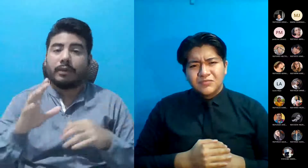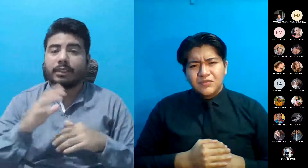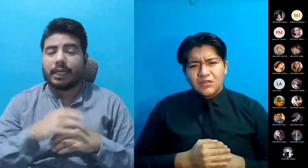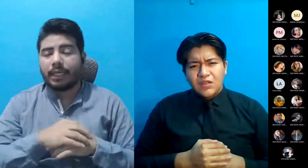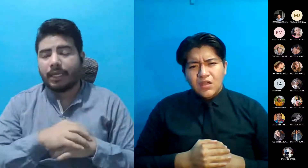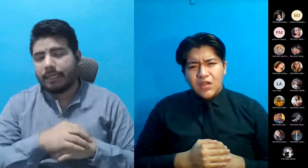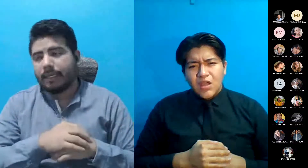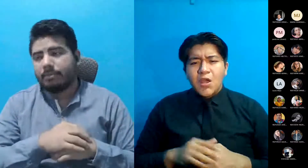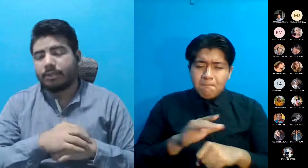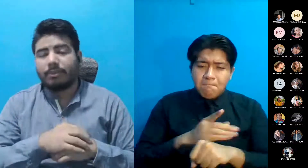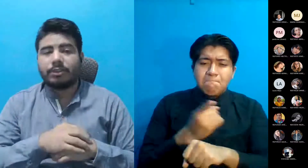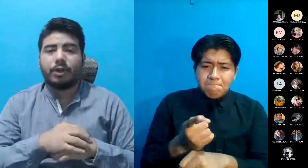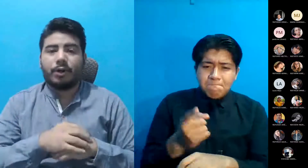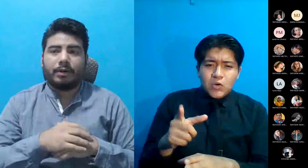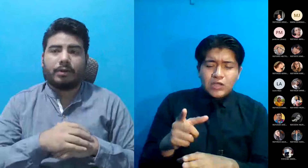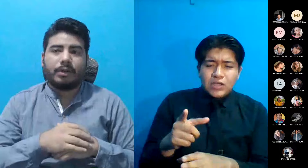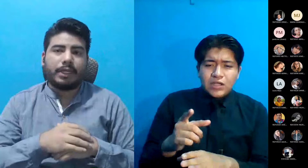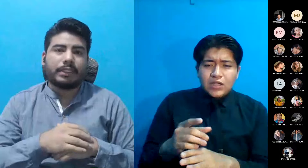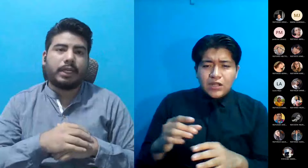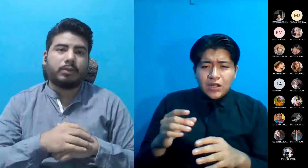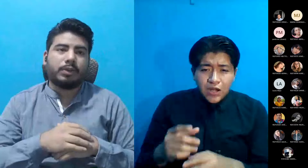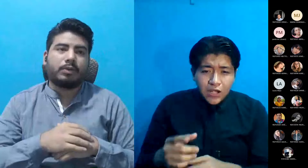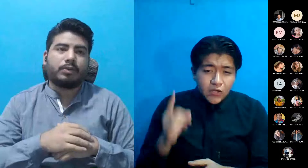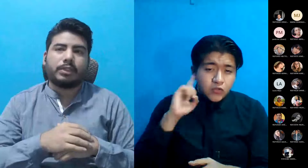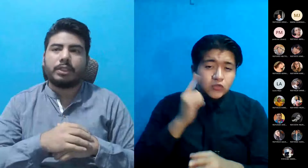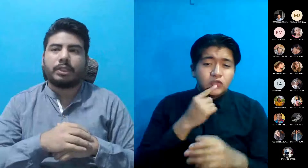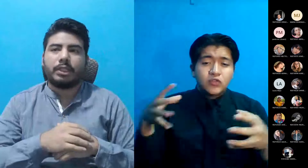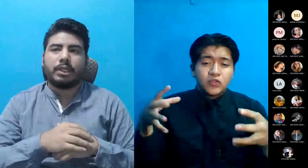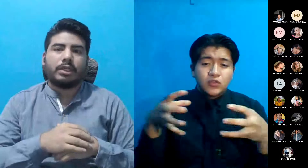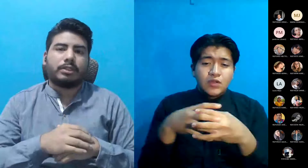comunidad sorda tabasqueña pues menciona, ¿no? Y hace